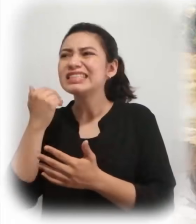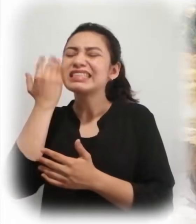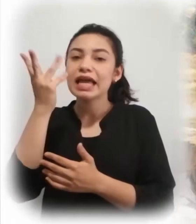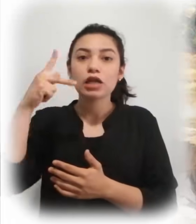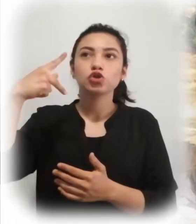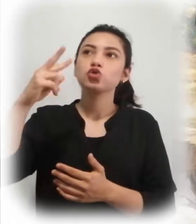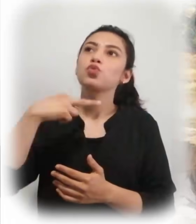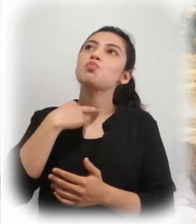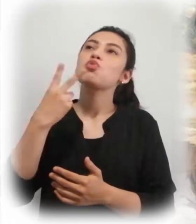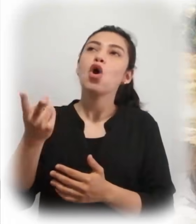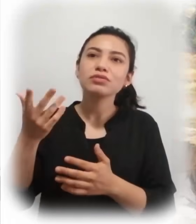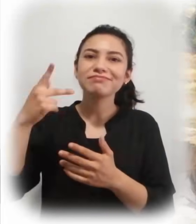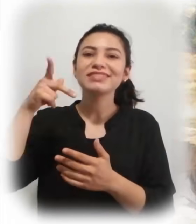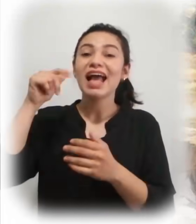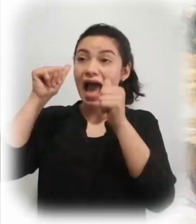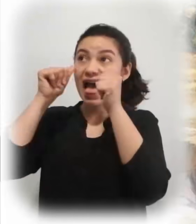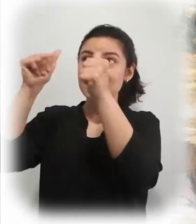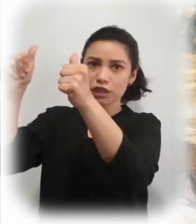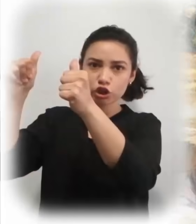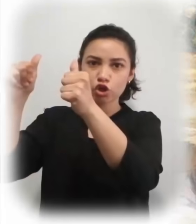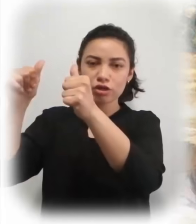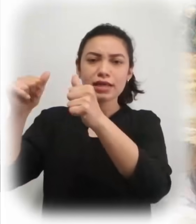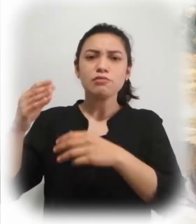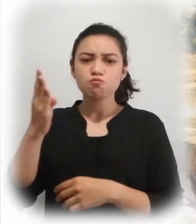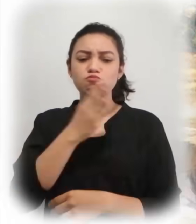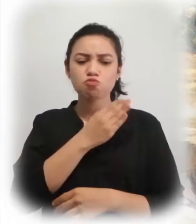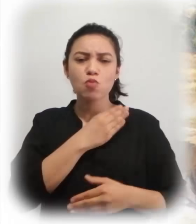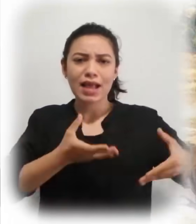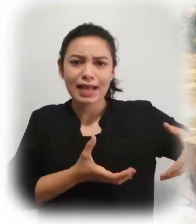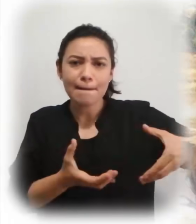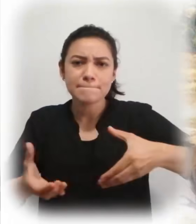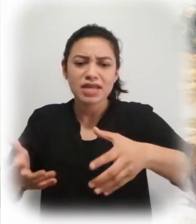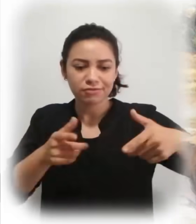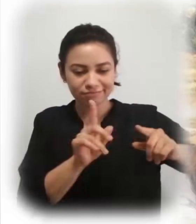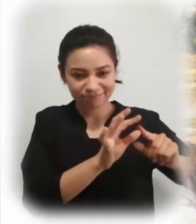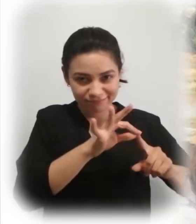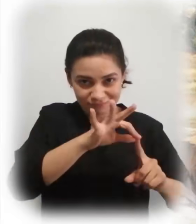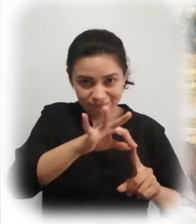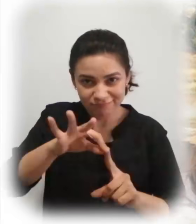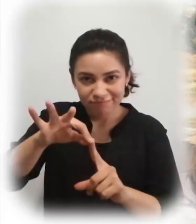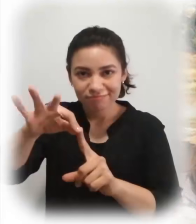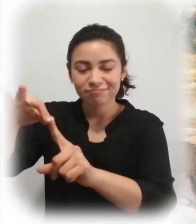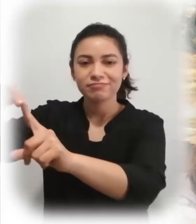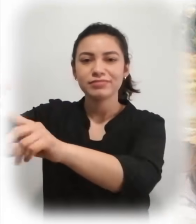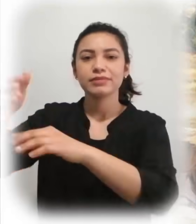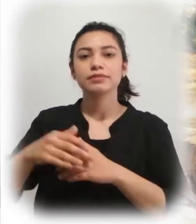y seguir el buen camino que nos guíe y nos lleve a pastos suculentos.